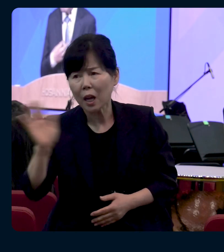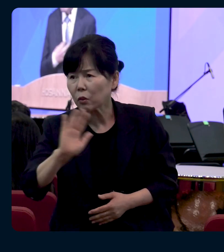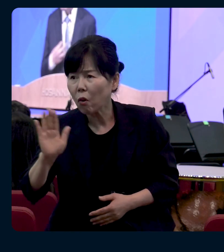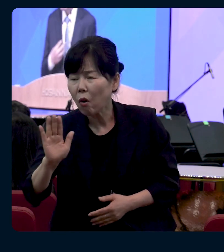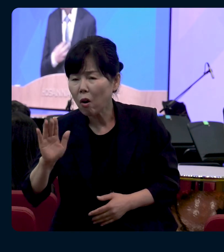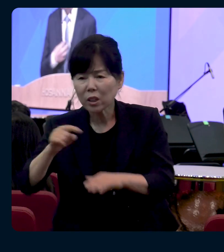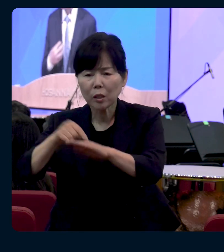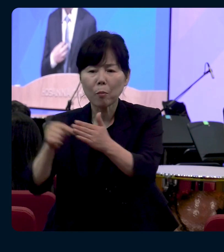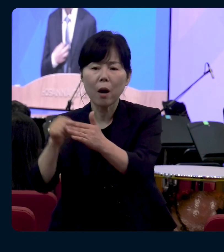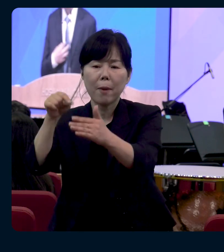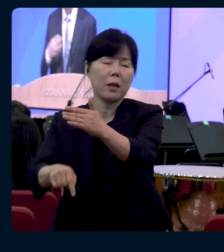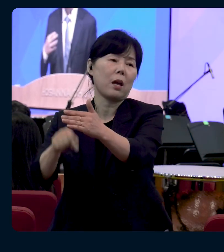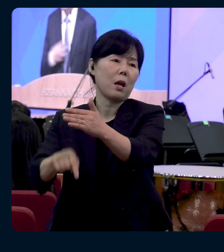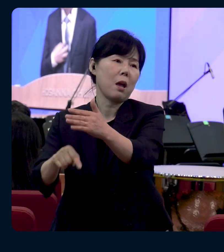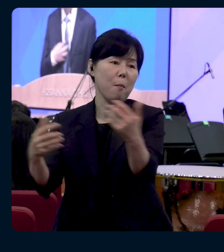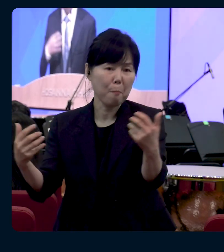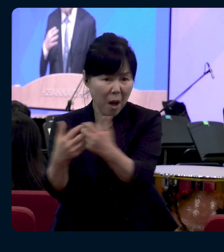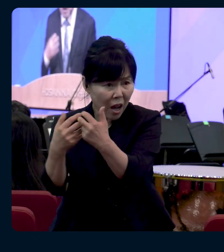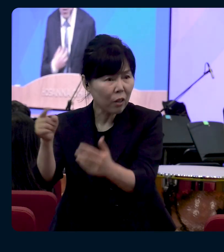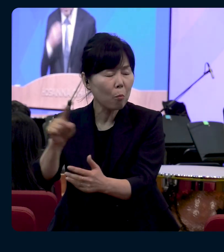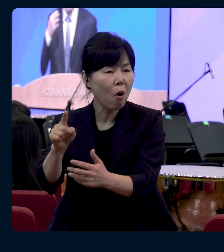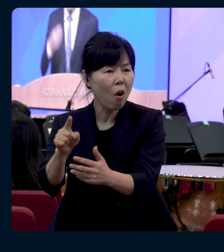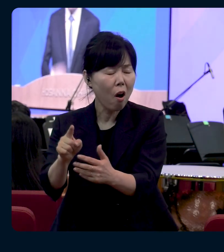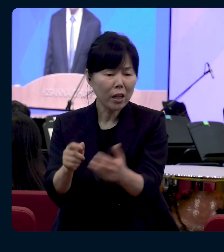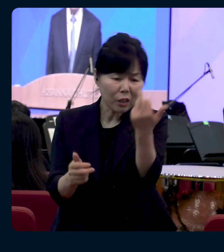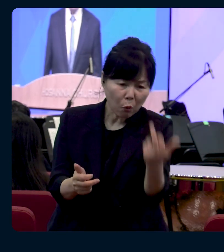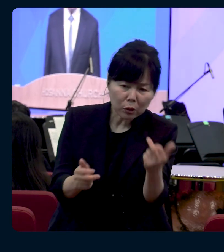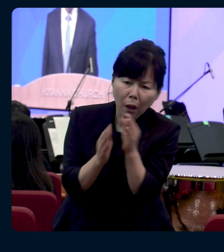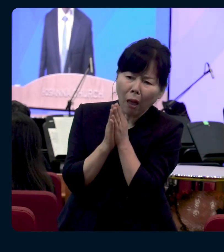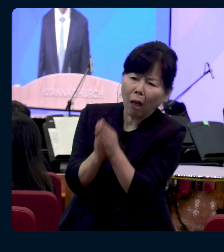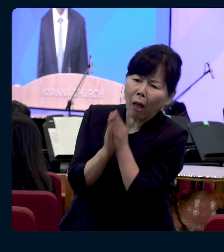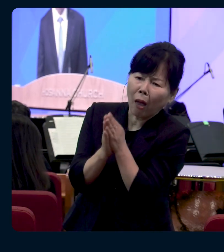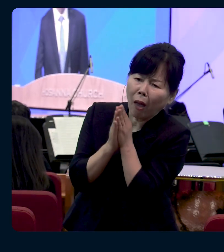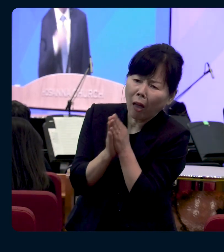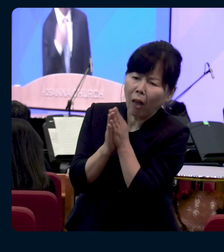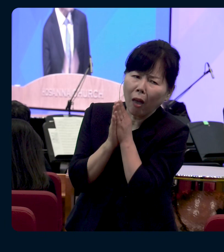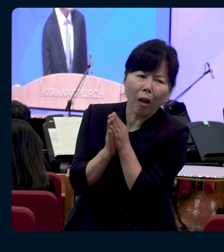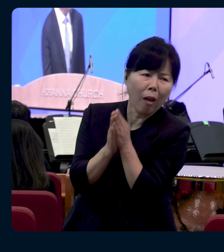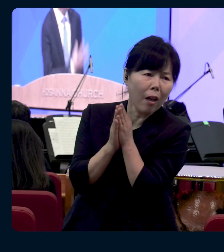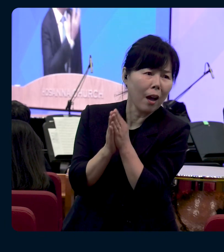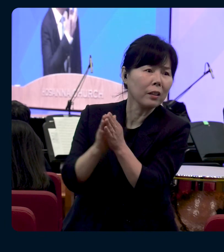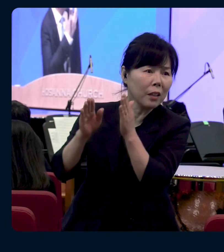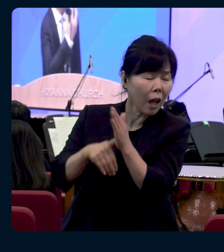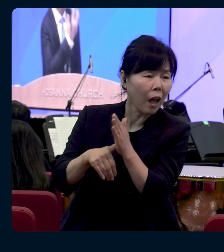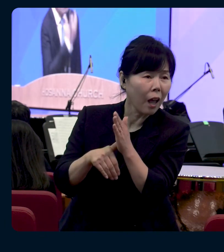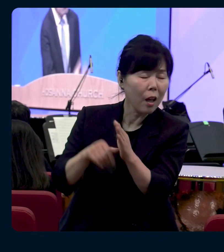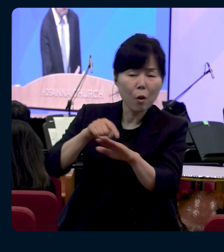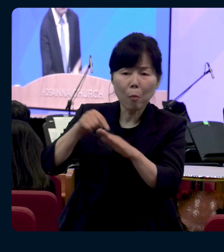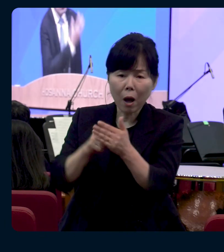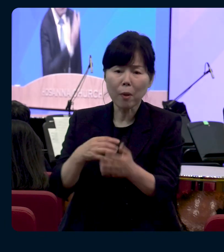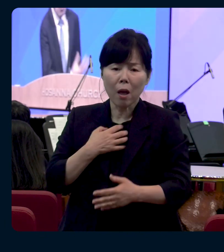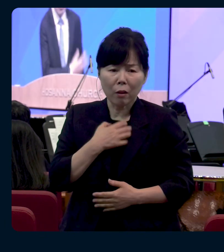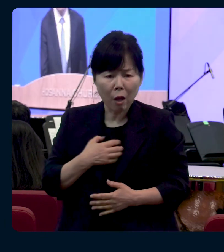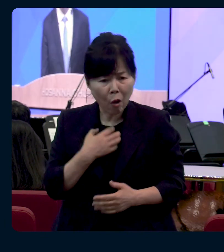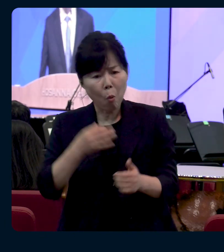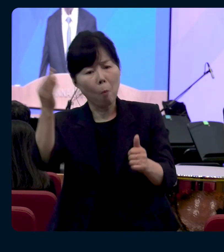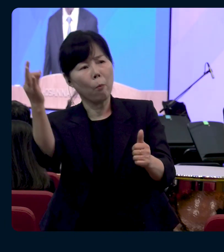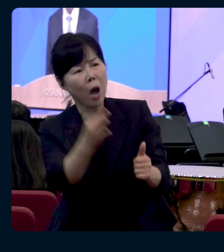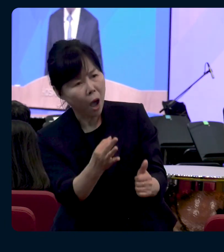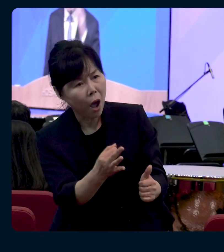마음을 꽉 채우고 있는 건 뭐냐? 동생이 애걸할 때에 그 마음에 있는 괴로움을